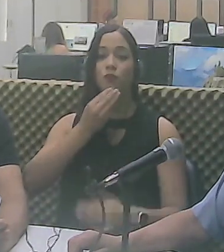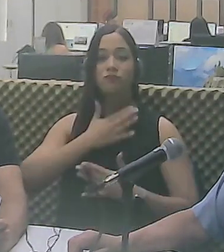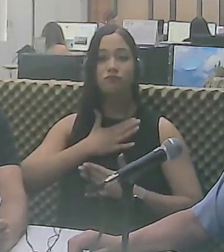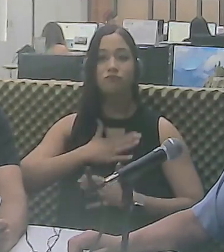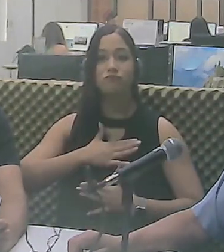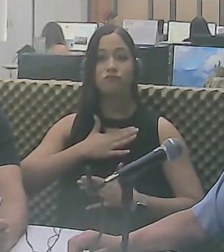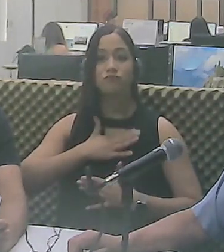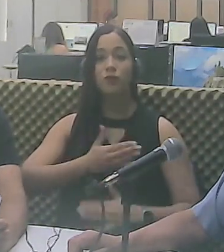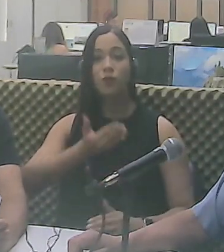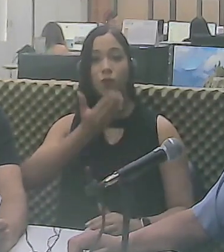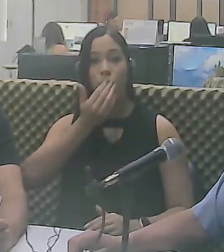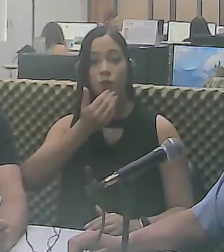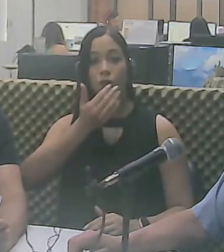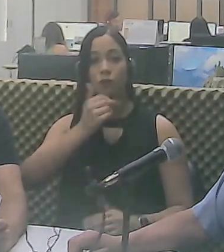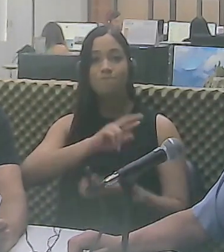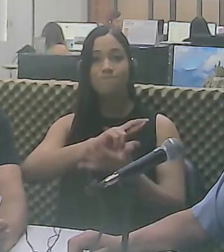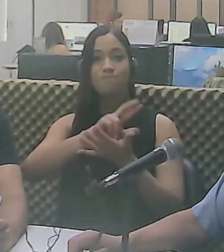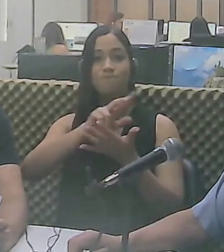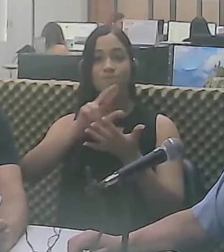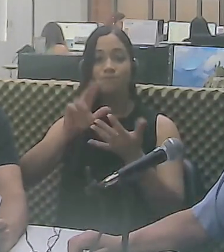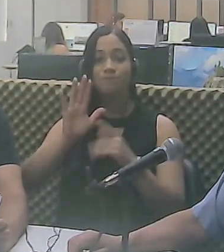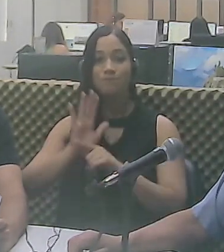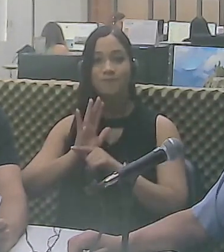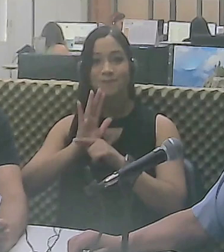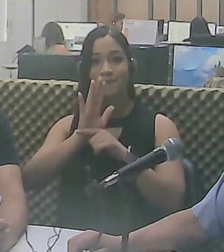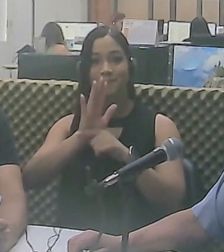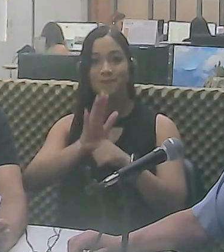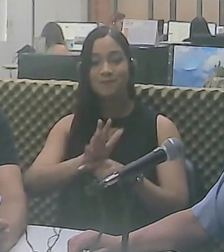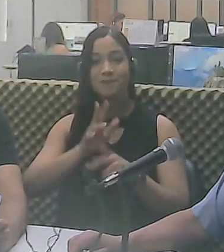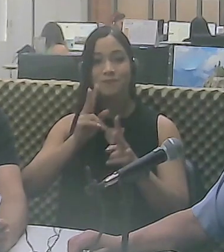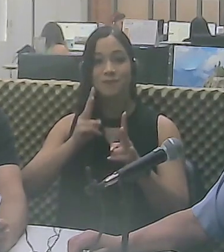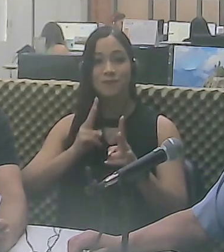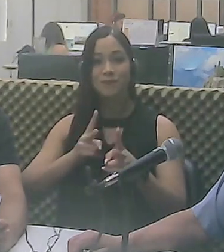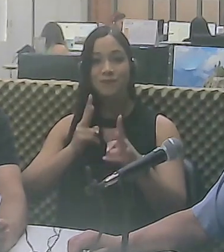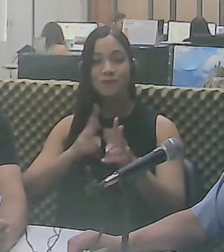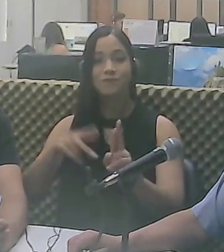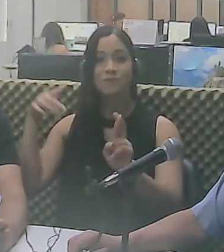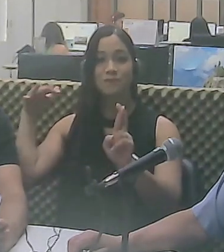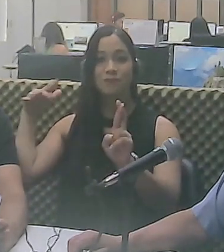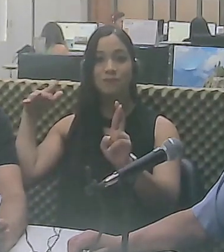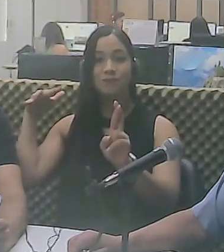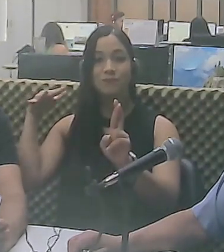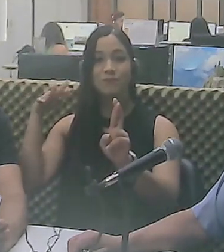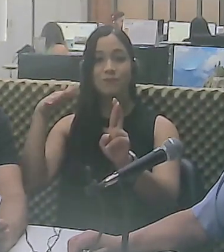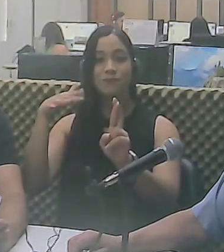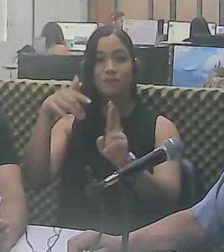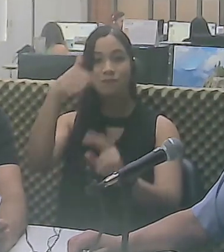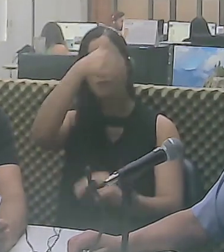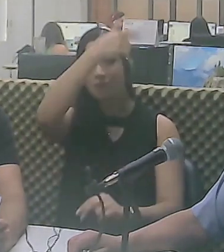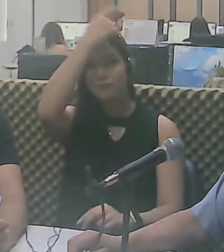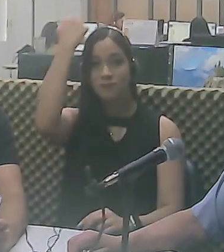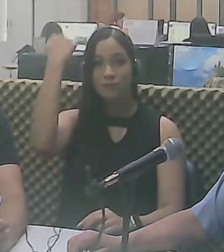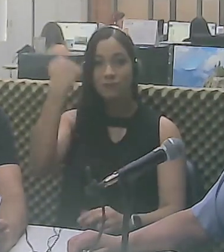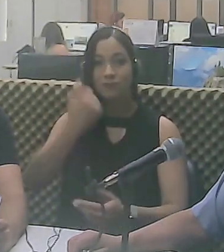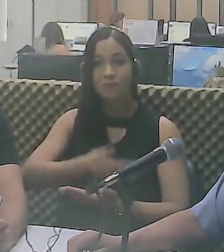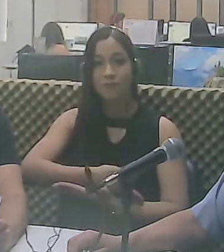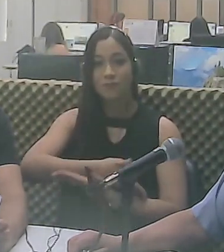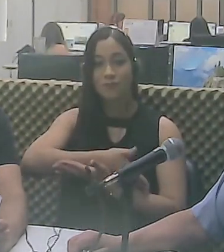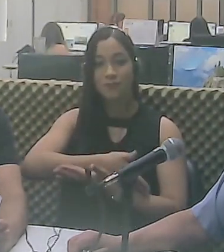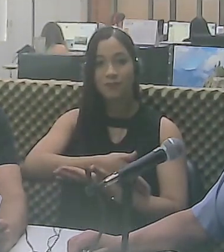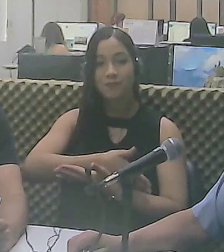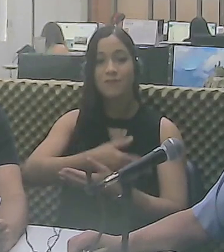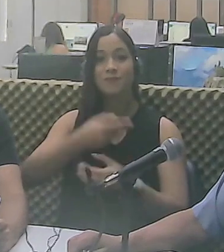alimentar-se e receber diversas assistências para continuar a peregrinação até o Santuário de Nossa Senhora da Abadia